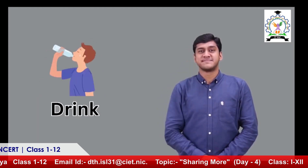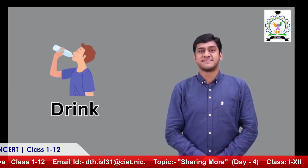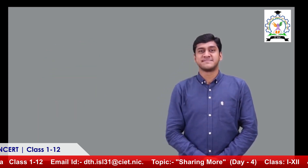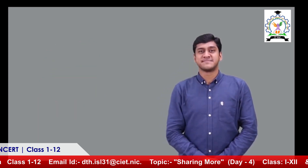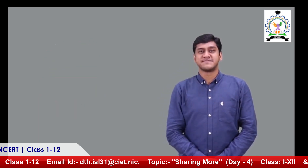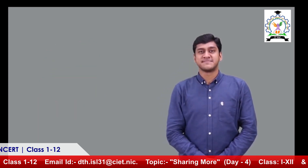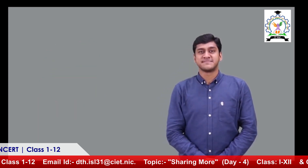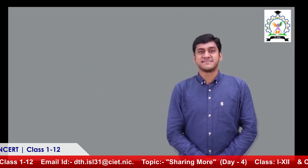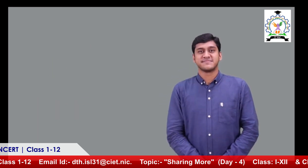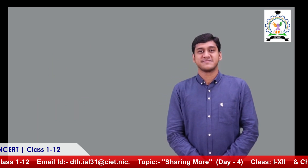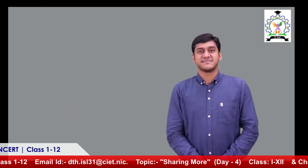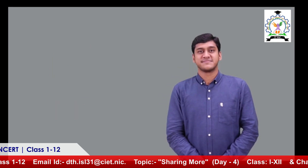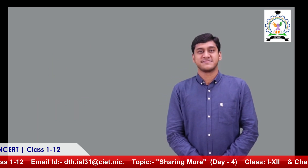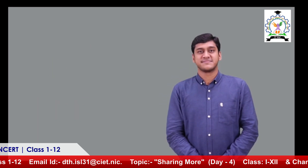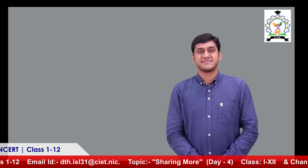पीना,